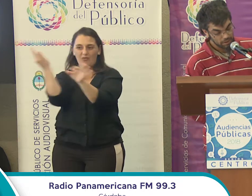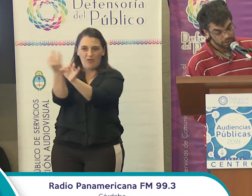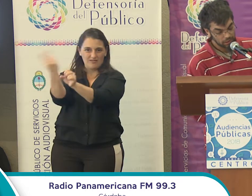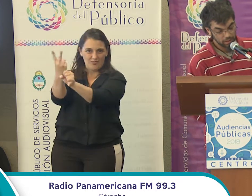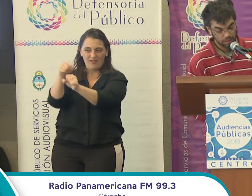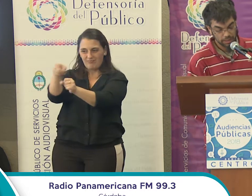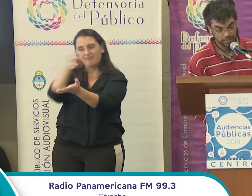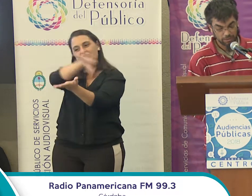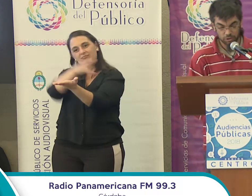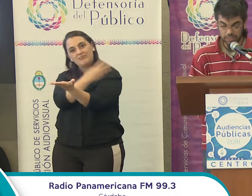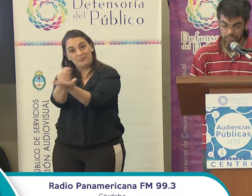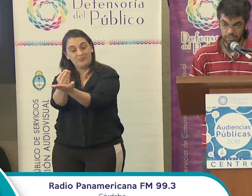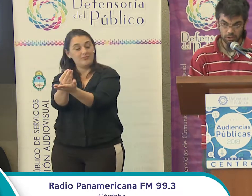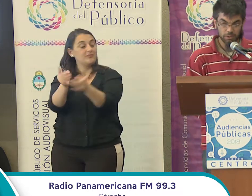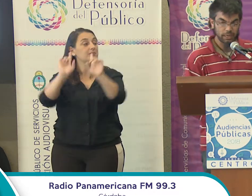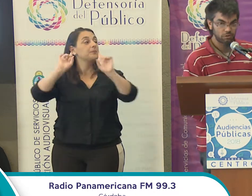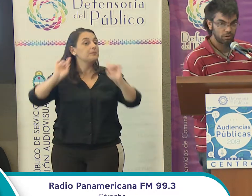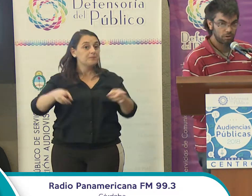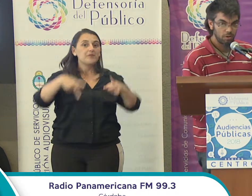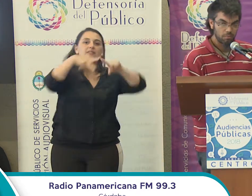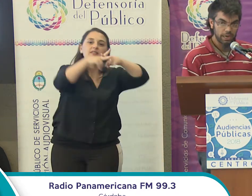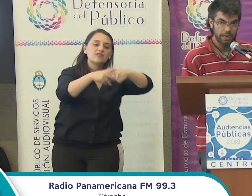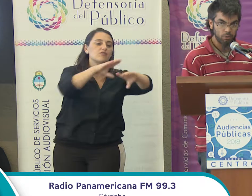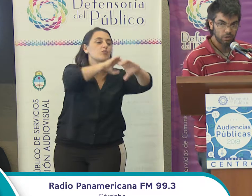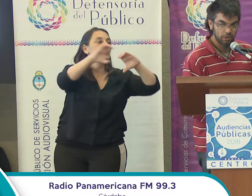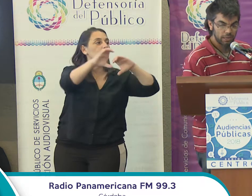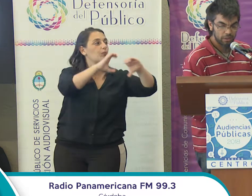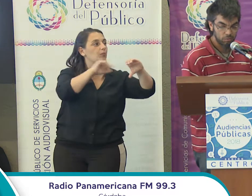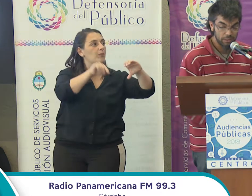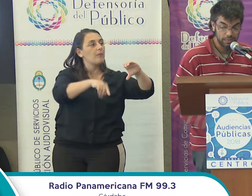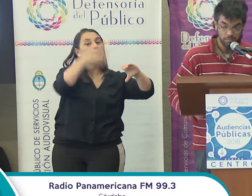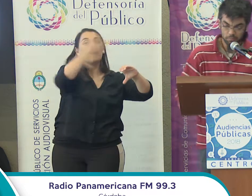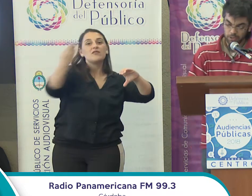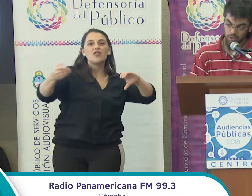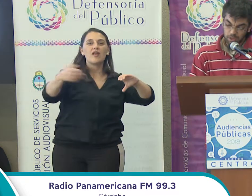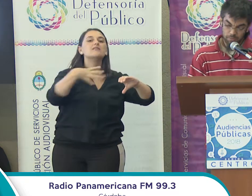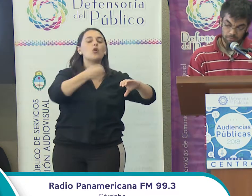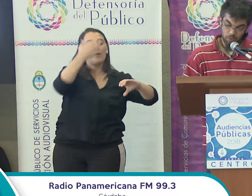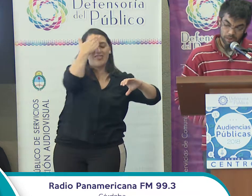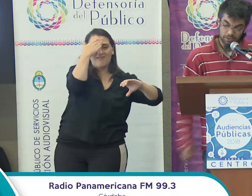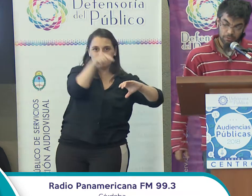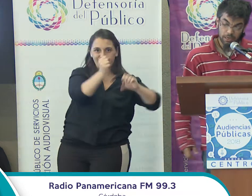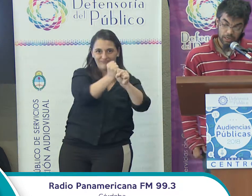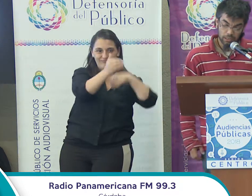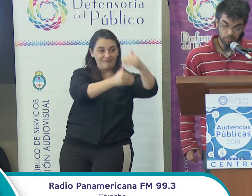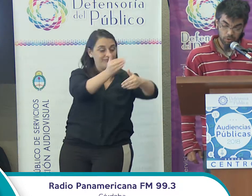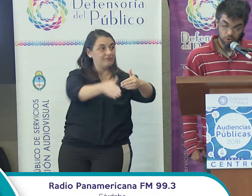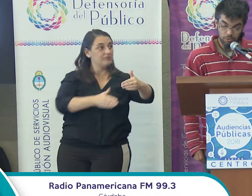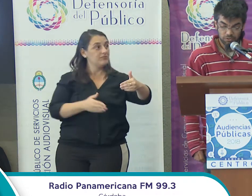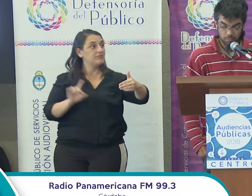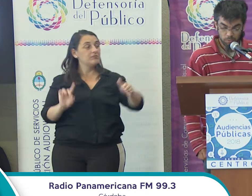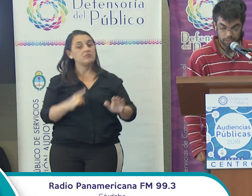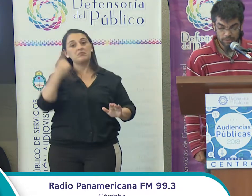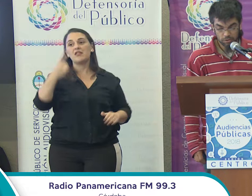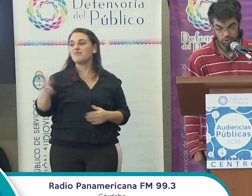y también doy talleres de comunicación para usuarios de la salud mental en primer lugar celebrar este tipo de